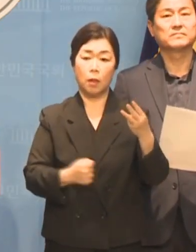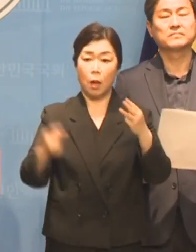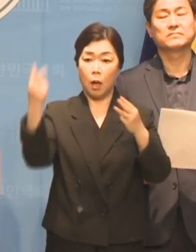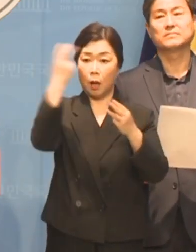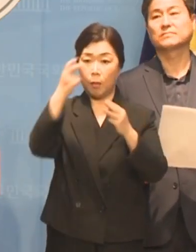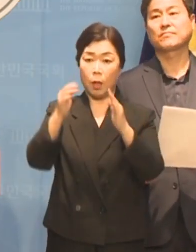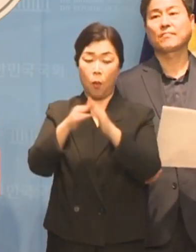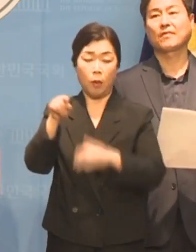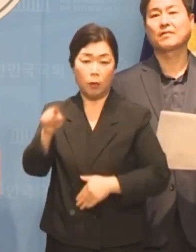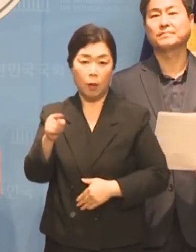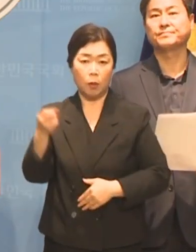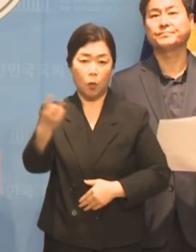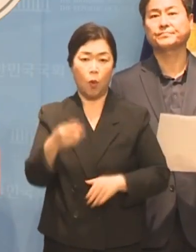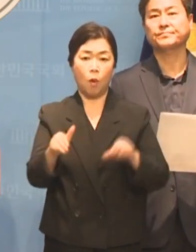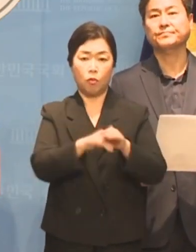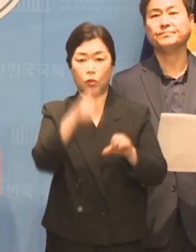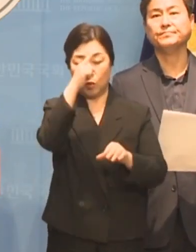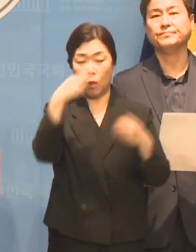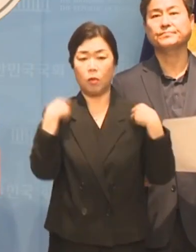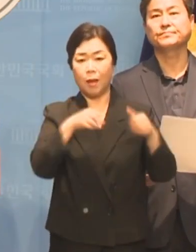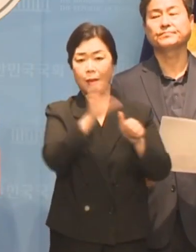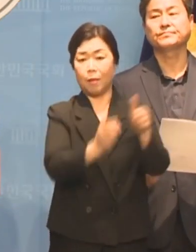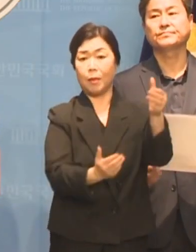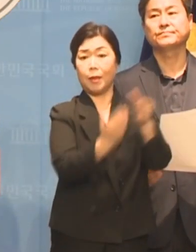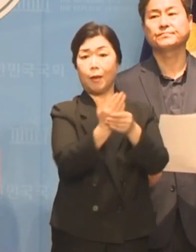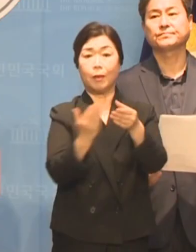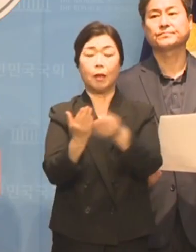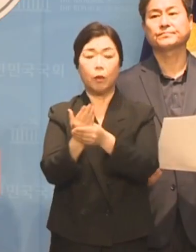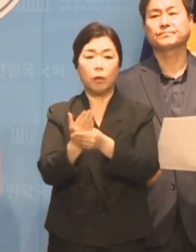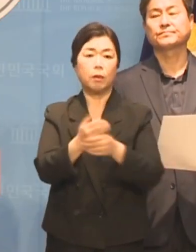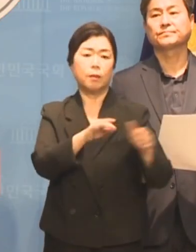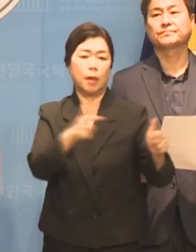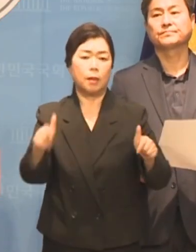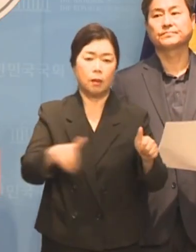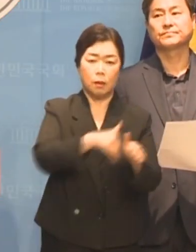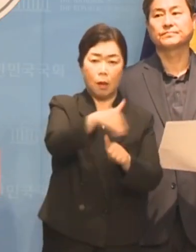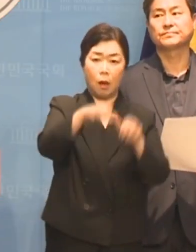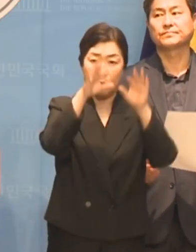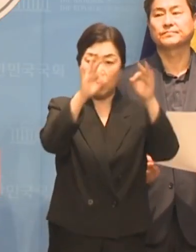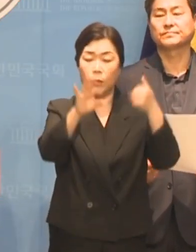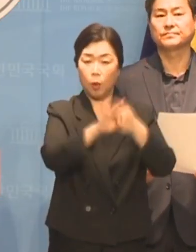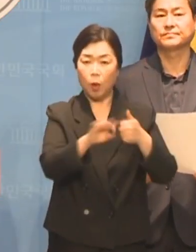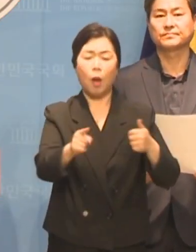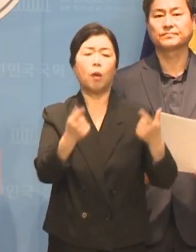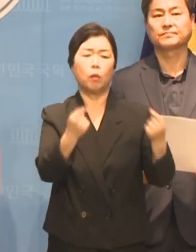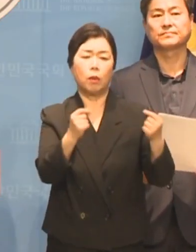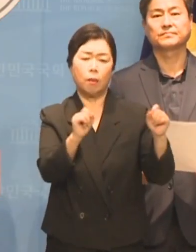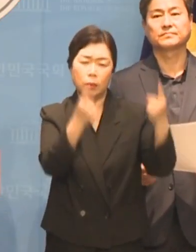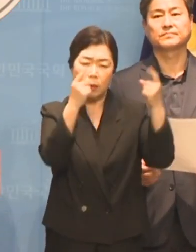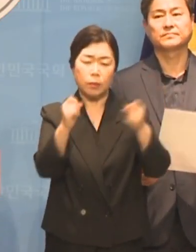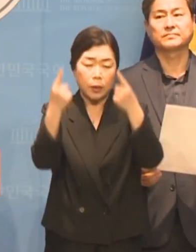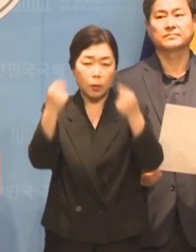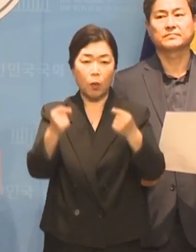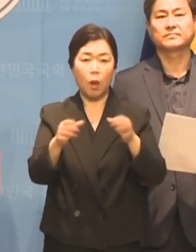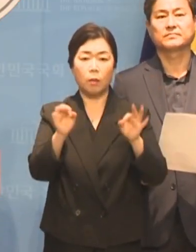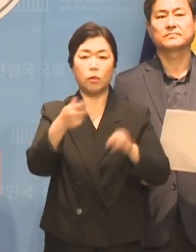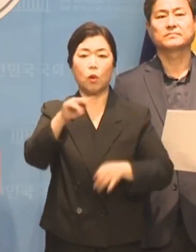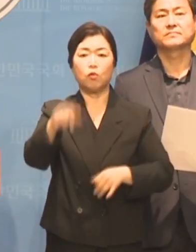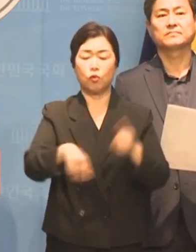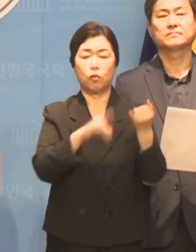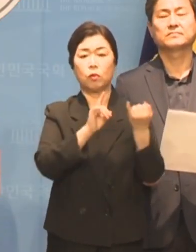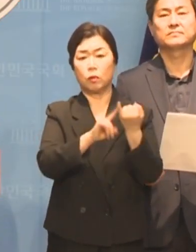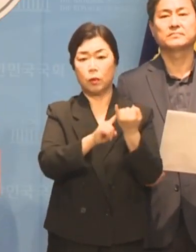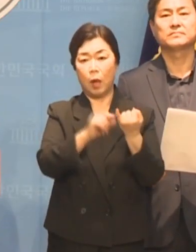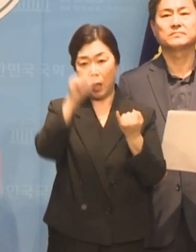감사나 전 정부 탄압 사건 관련한 재반의 사안들이 동해 사건, 김정숙 여사 인도